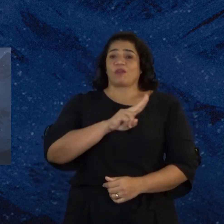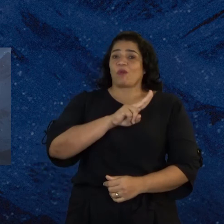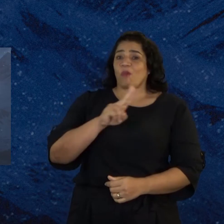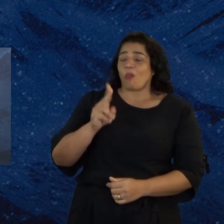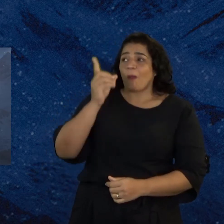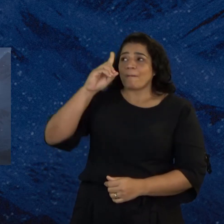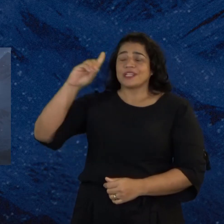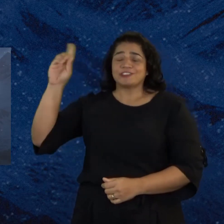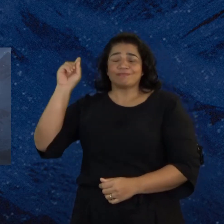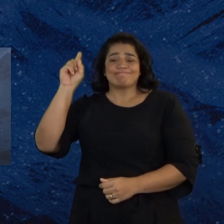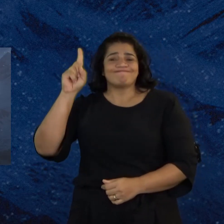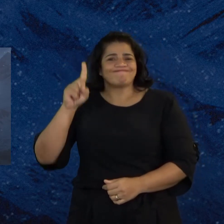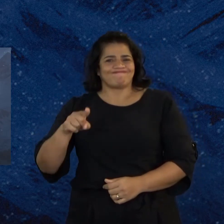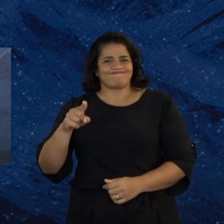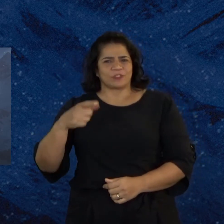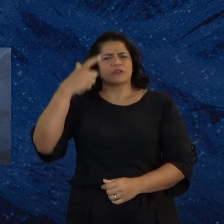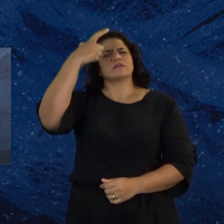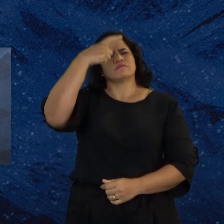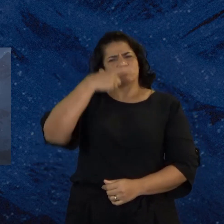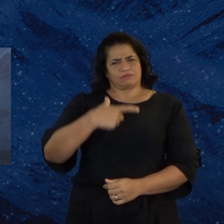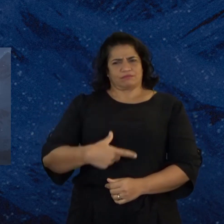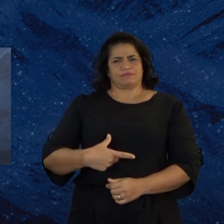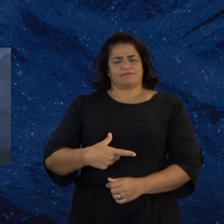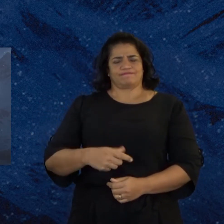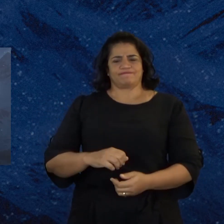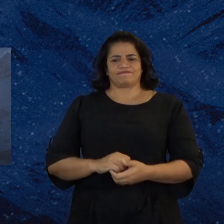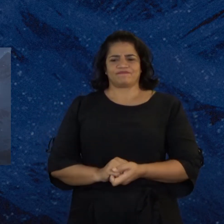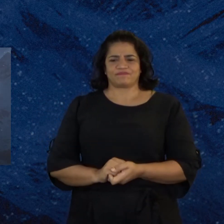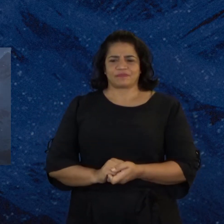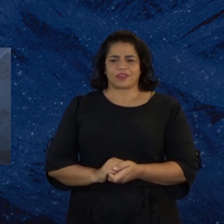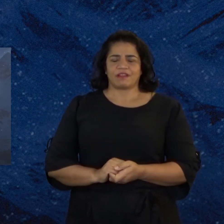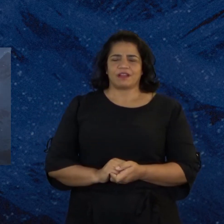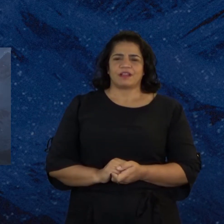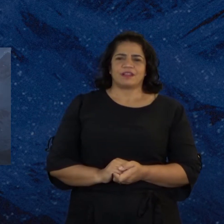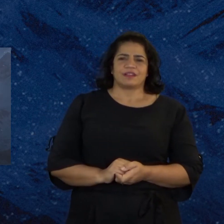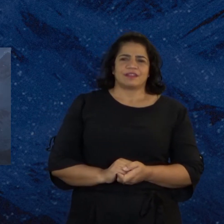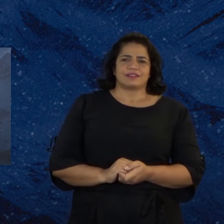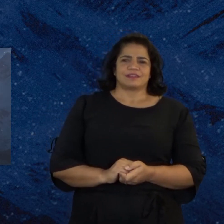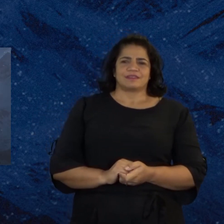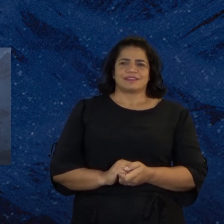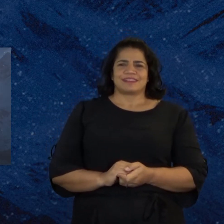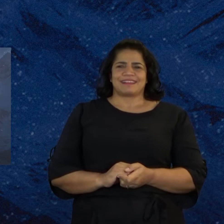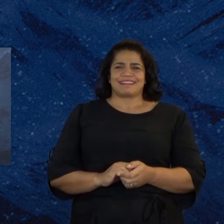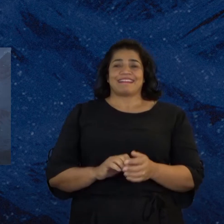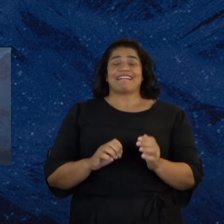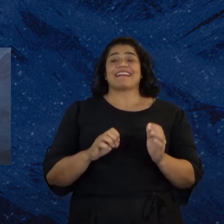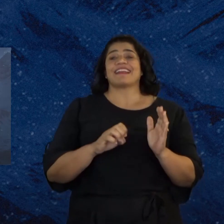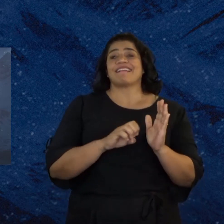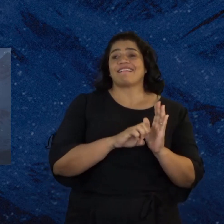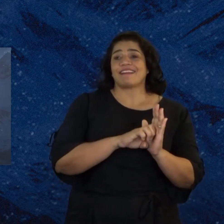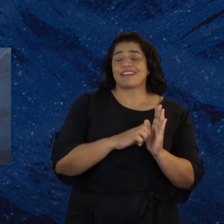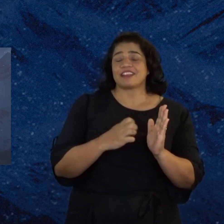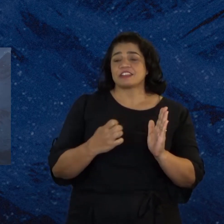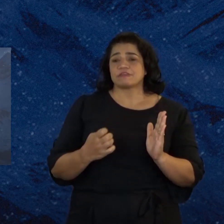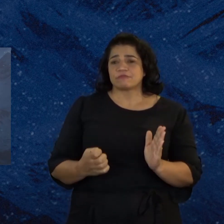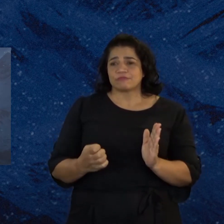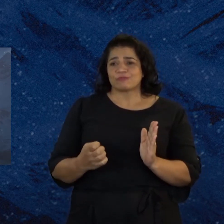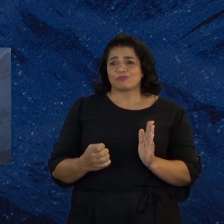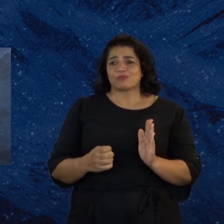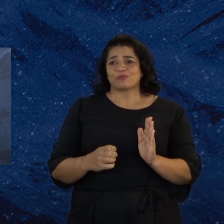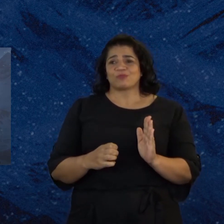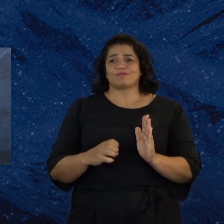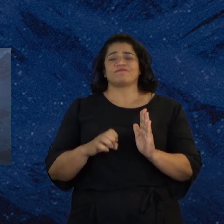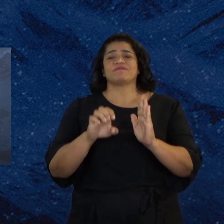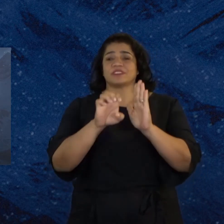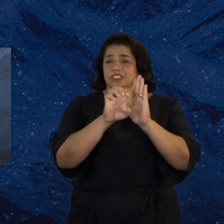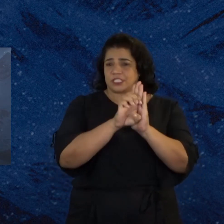Sou. Êxodo capítulo 3, versículos 14 e 15. Eu não vou ler, eu quero que você anote aí para depois você ler